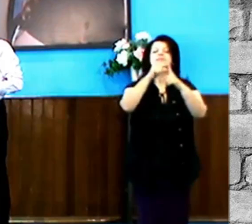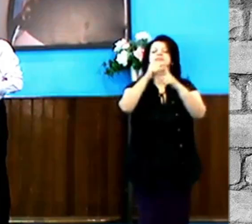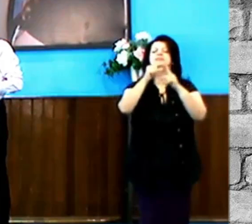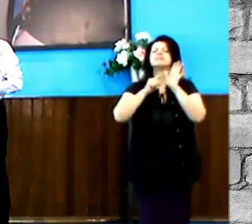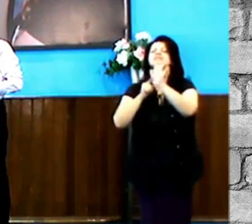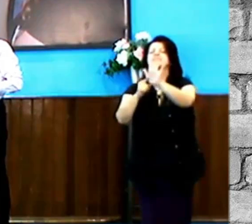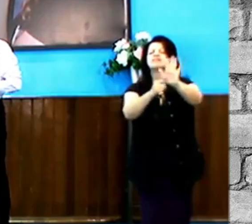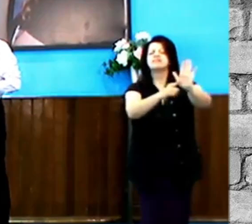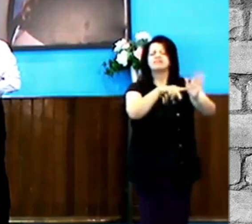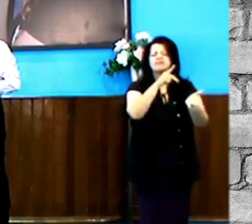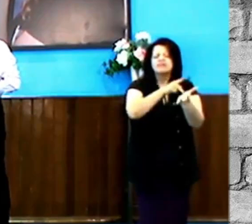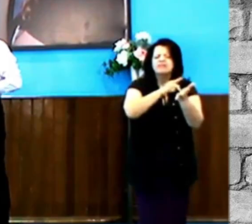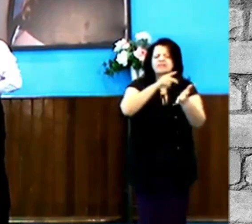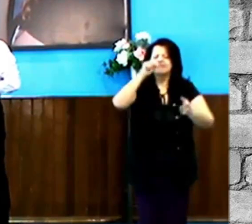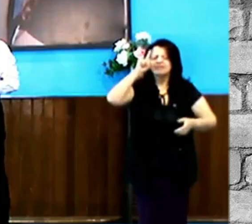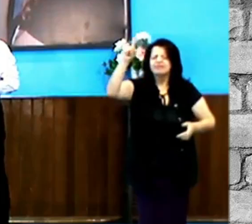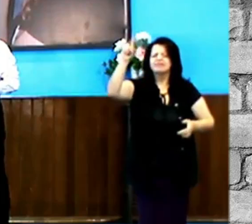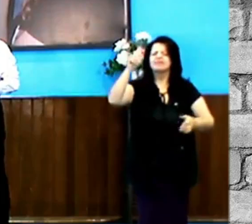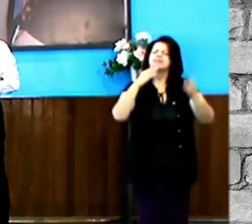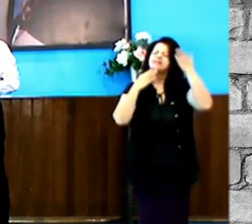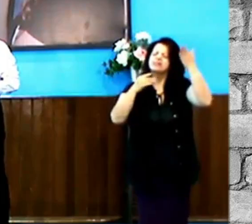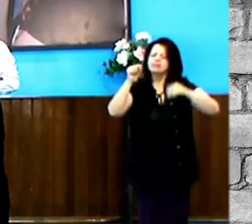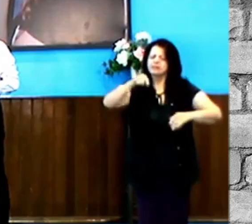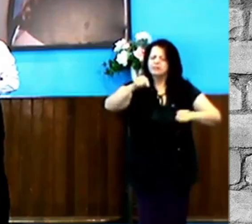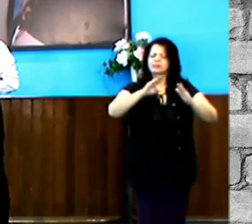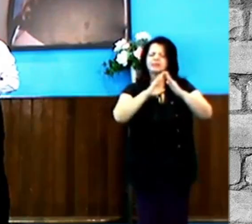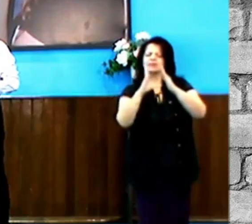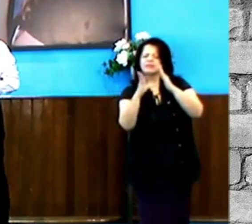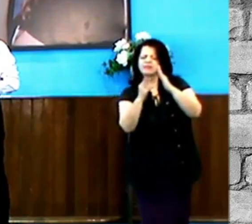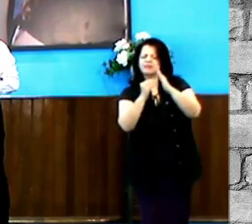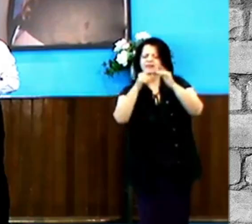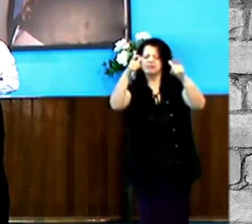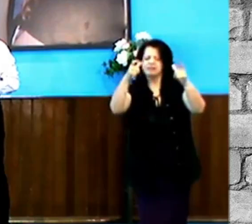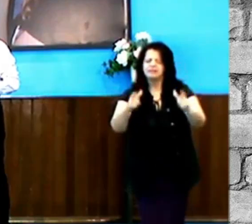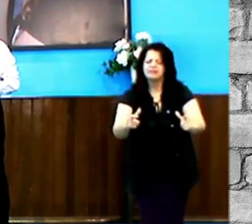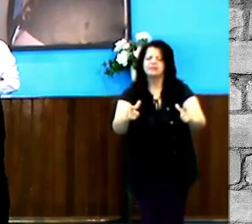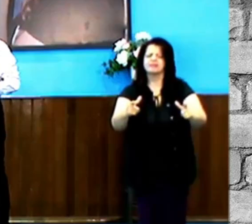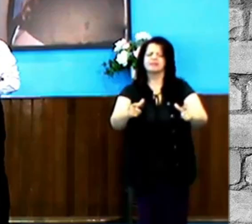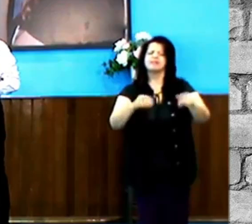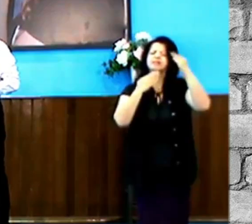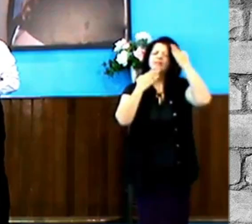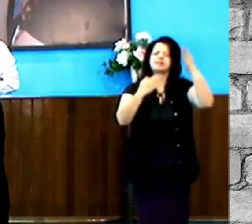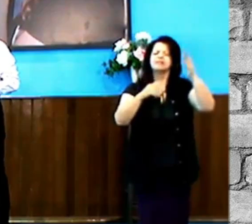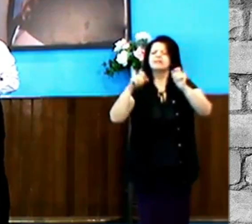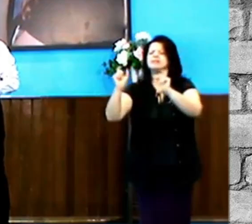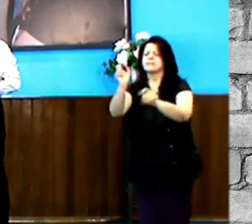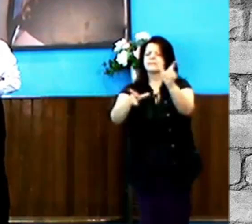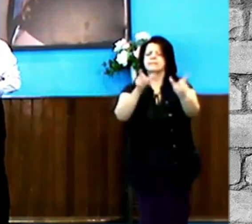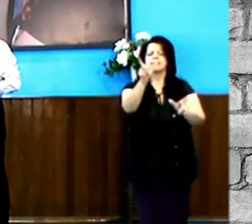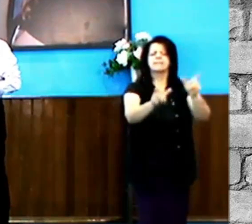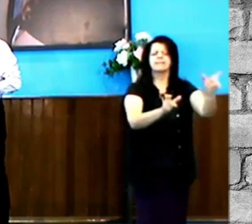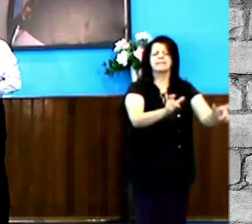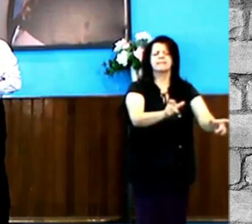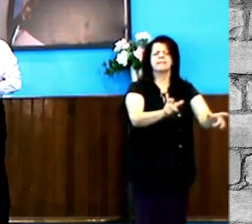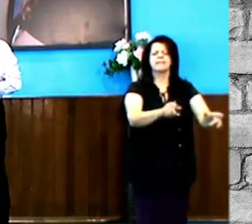Pai amado. Muito obrigado, Senhor Deus, pela essa igreja local. Muito obrigado, Senhor Deus, e que pessoas quebrantem os seus corações,